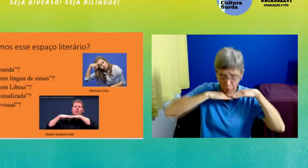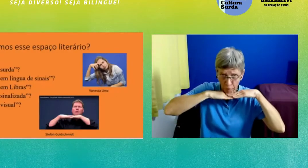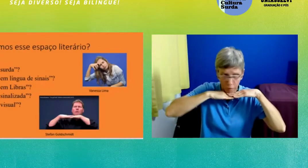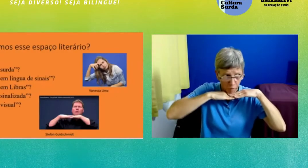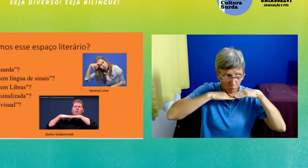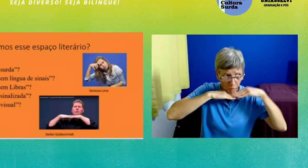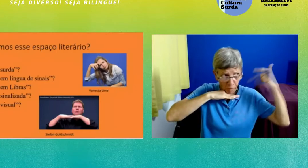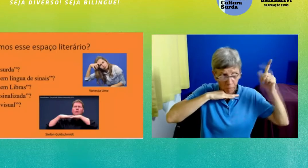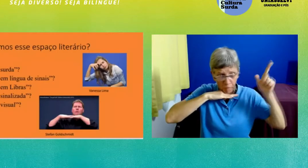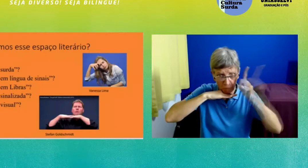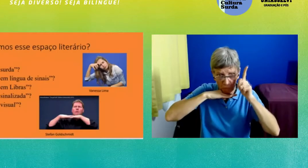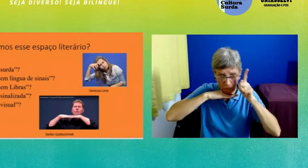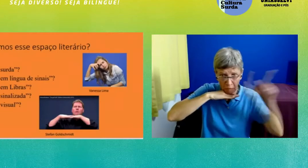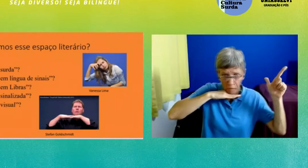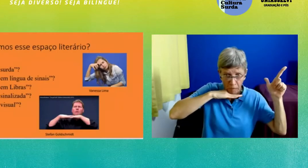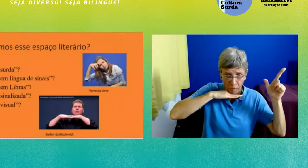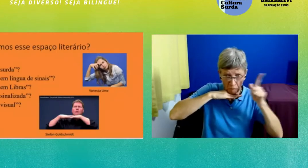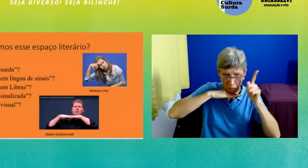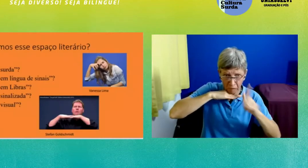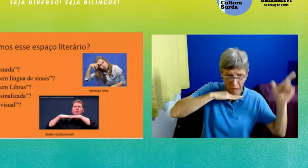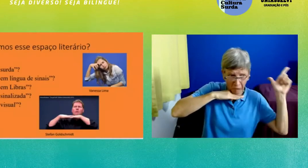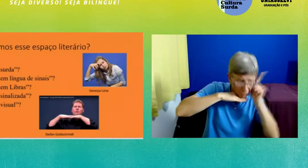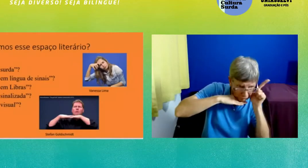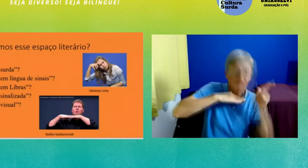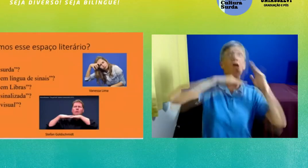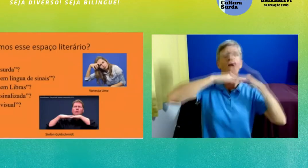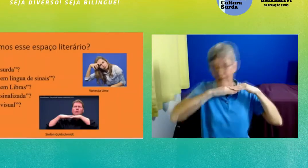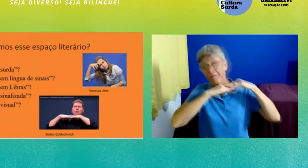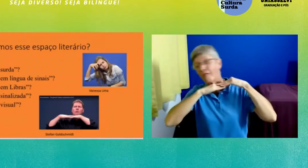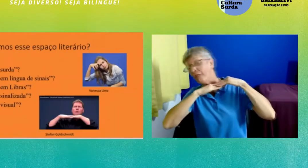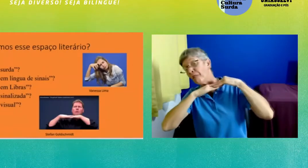uma poesia muito interessante sobre